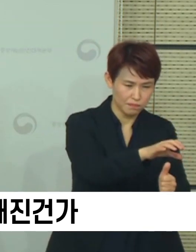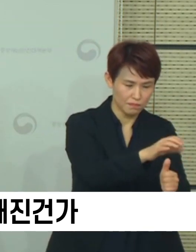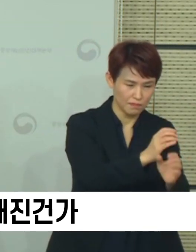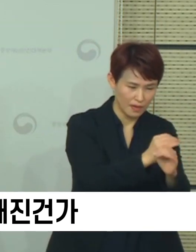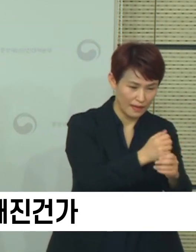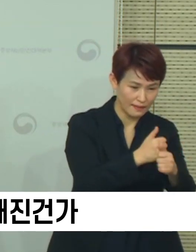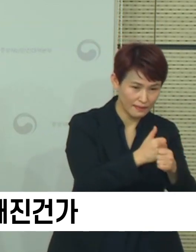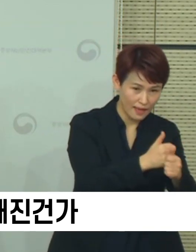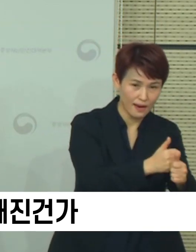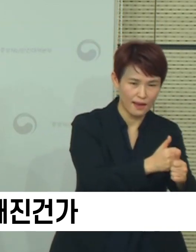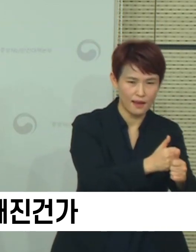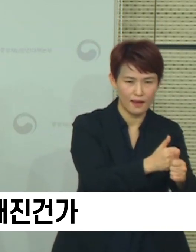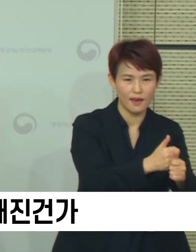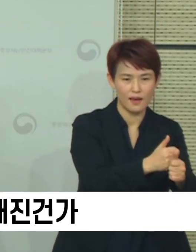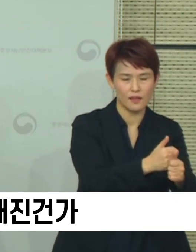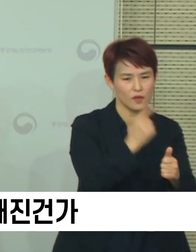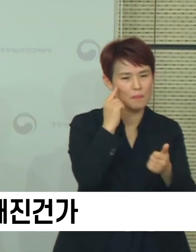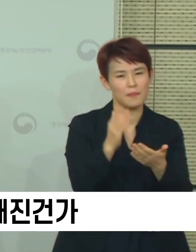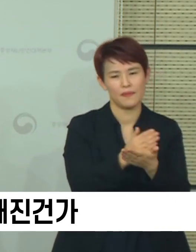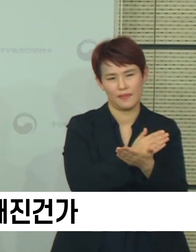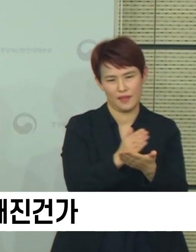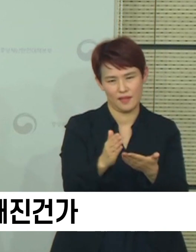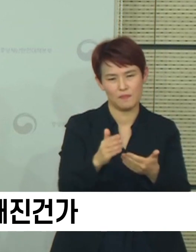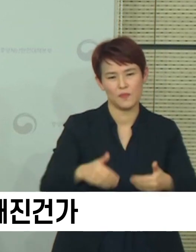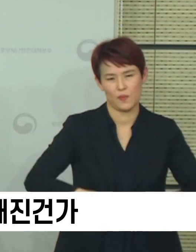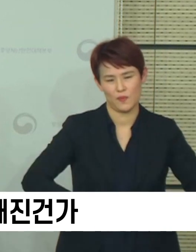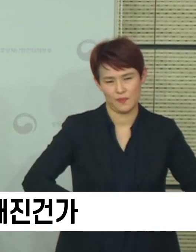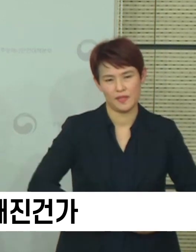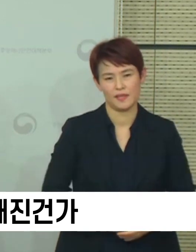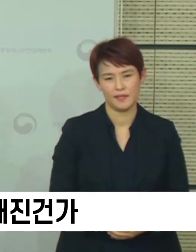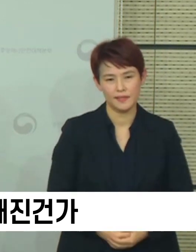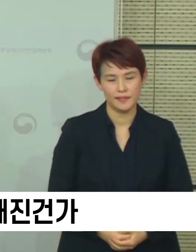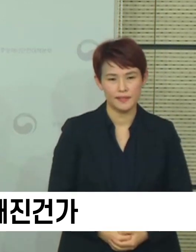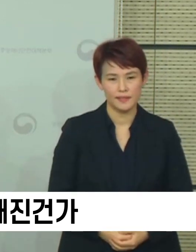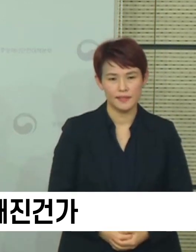그 견주어서 판단을 해 주셔야 되는 부분이고요.